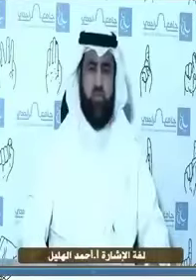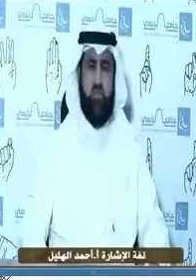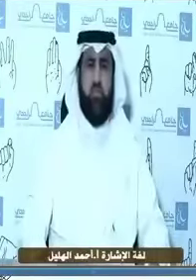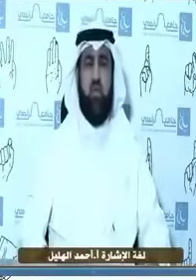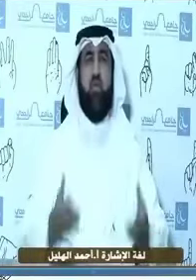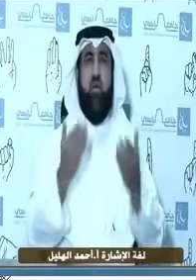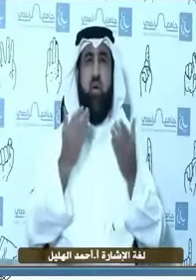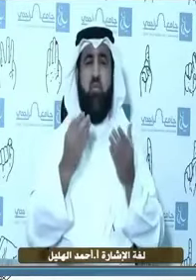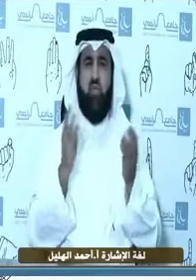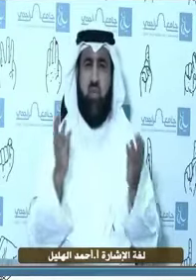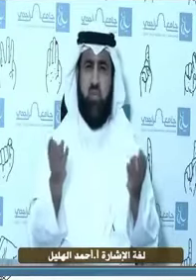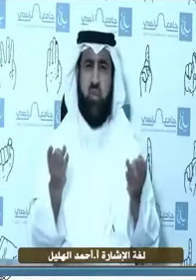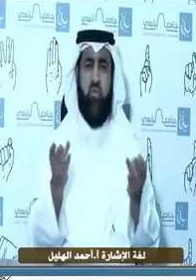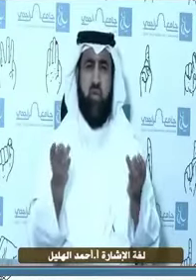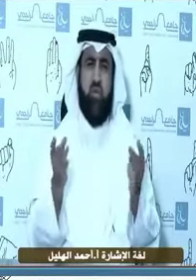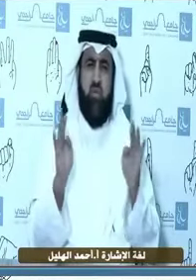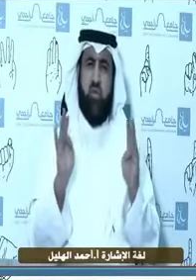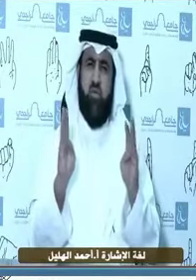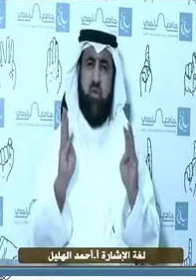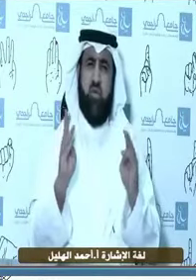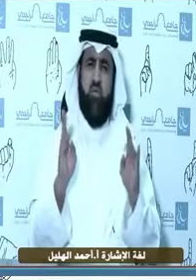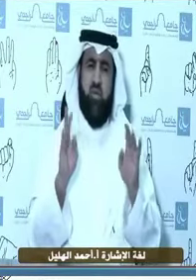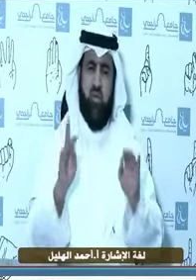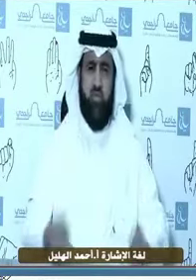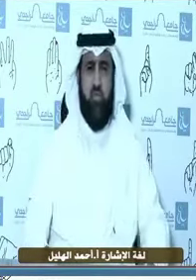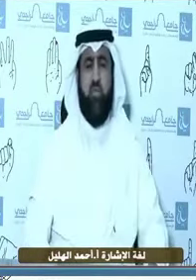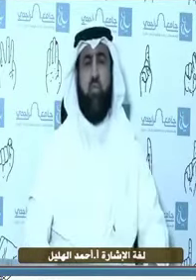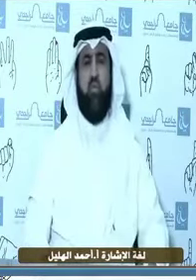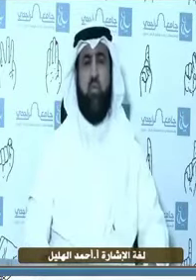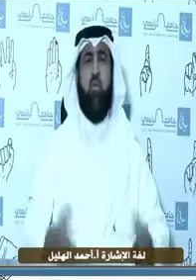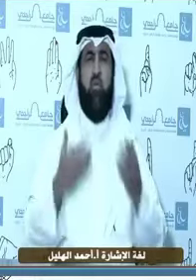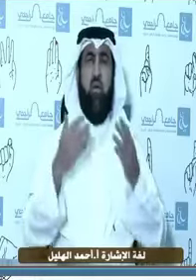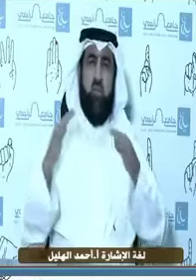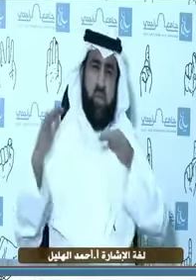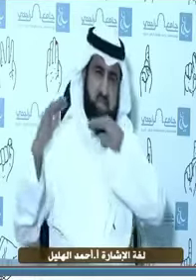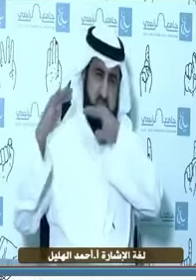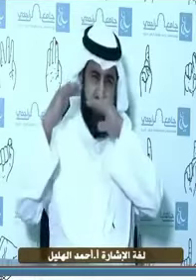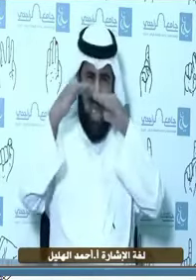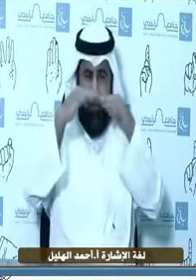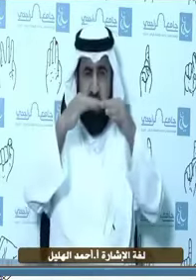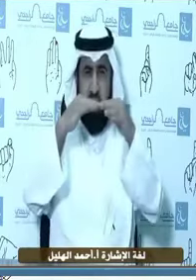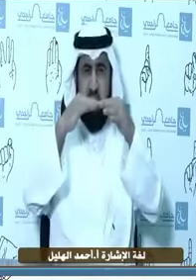إنا نستغفرك إنك كنت غفارا فأرسل السماء